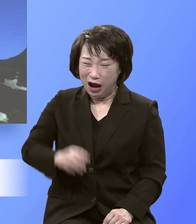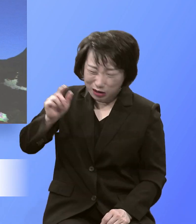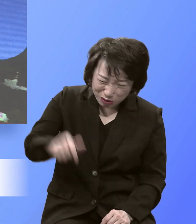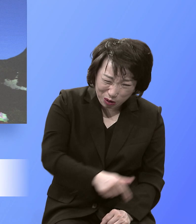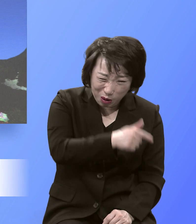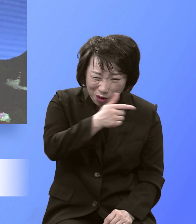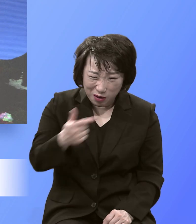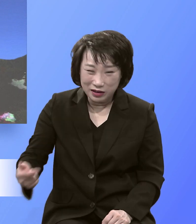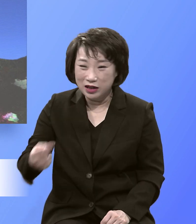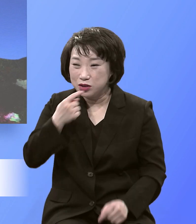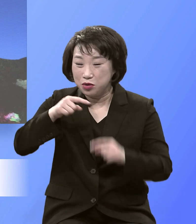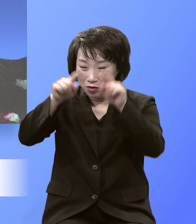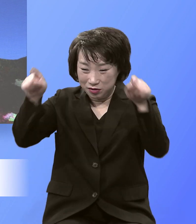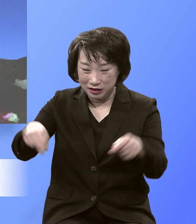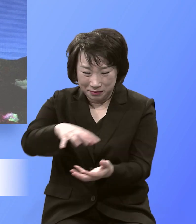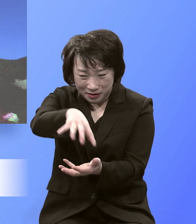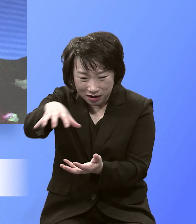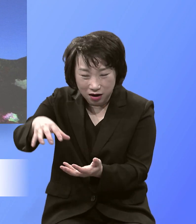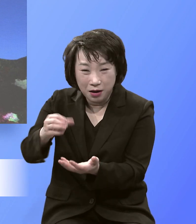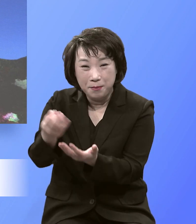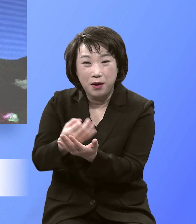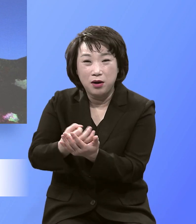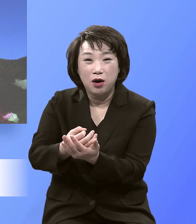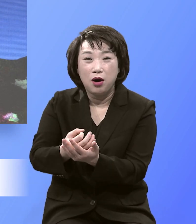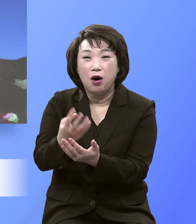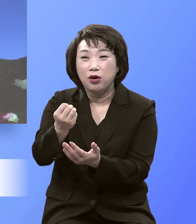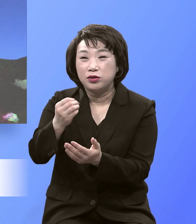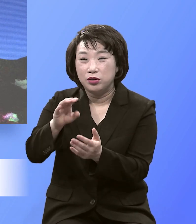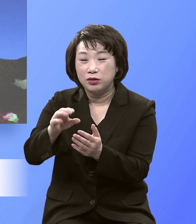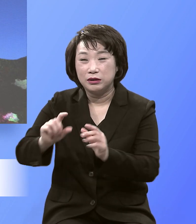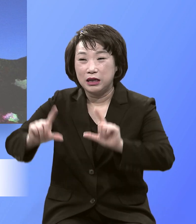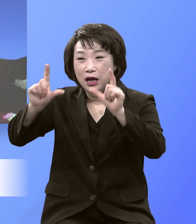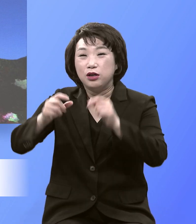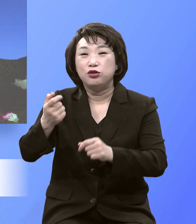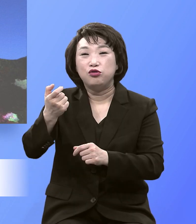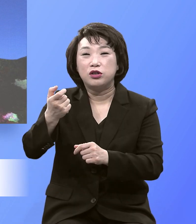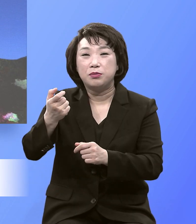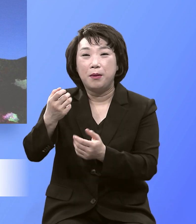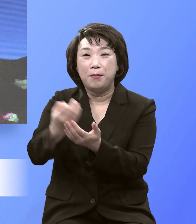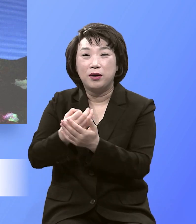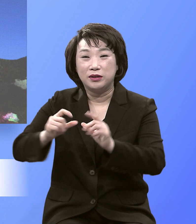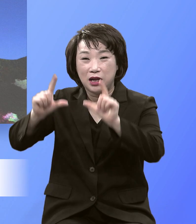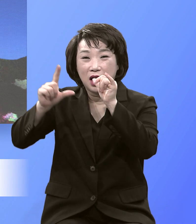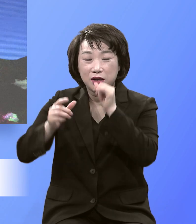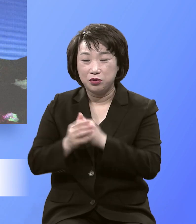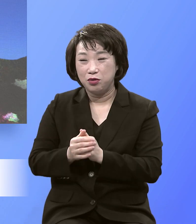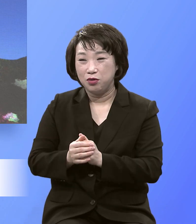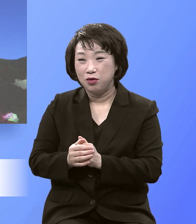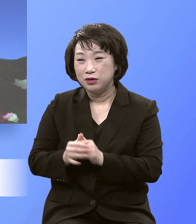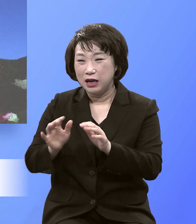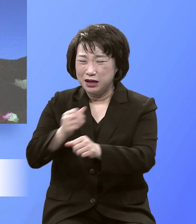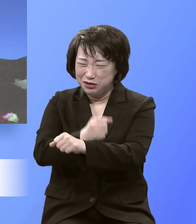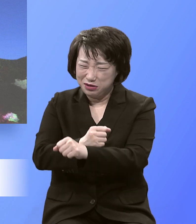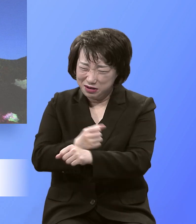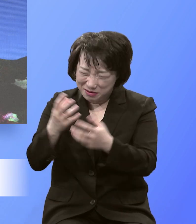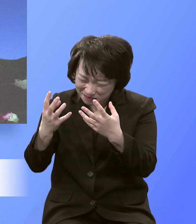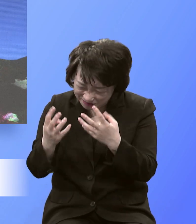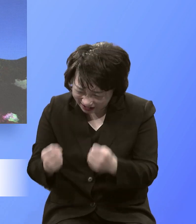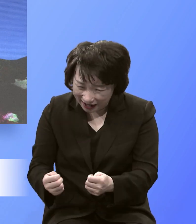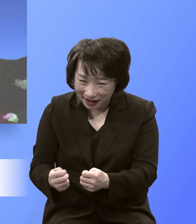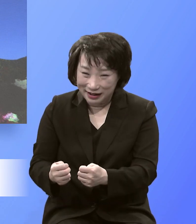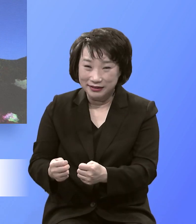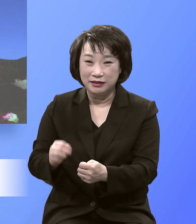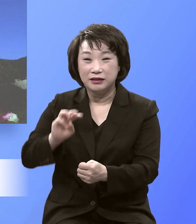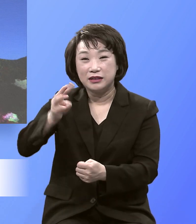하루 종일 박스 주워서 버리면 어떤 때는 60원 버는 날이 있고 그저 애써서